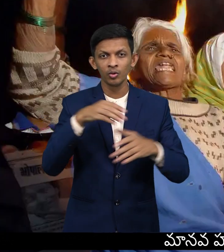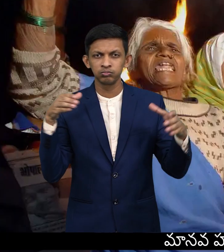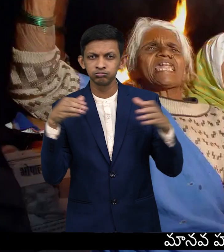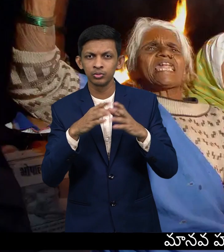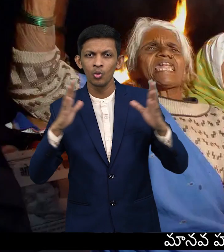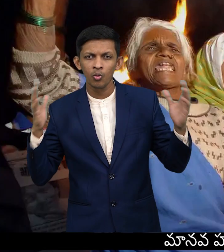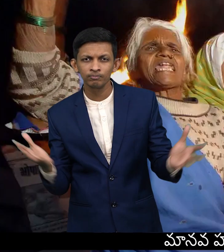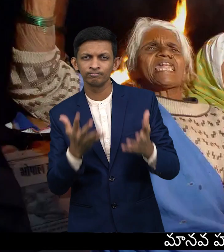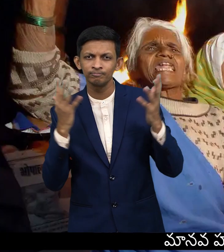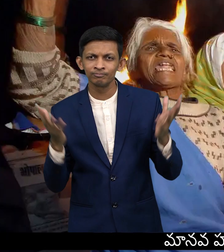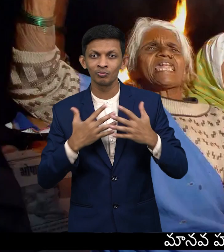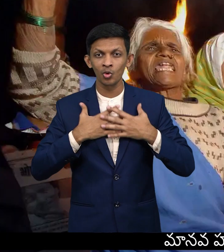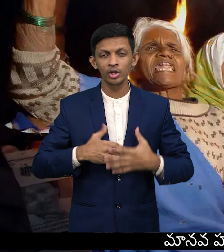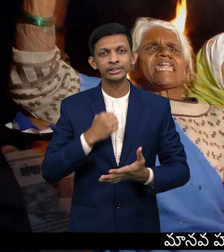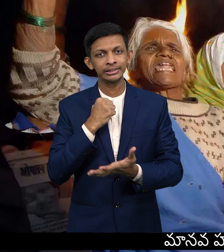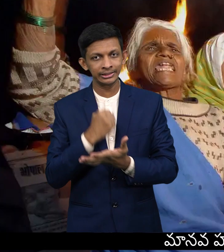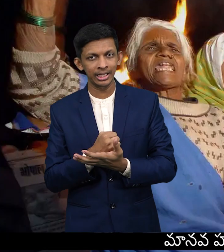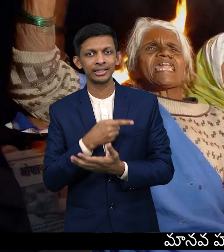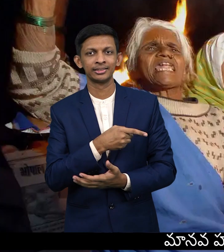మానవ హక్కులపై సామాజిక సమీకరణ.